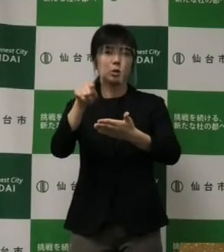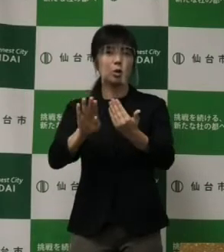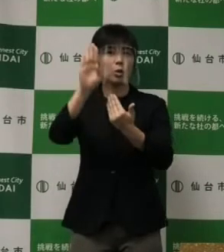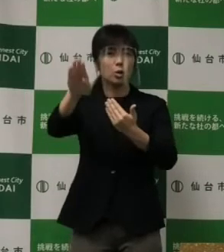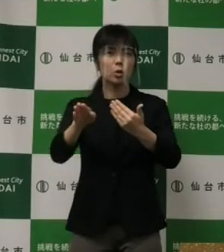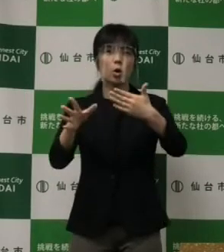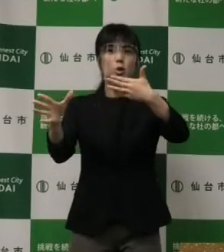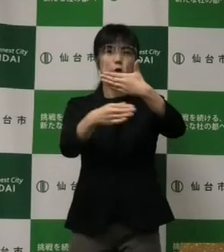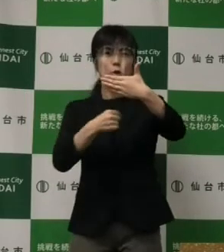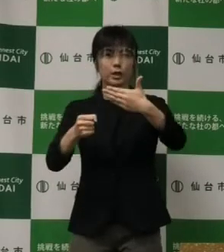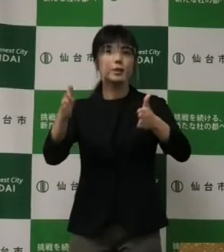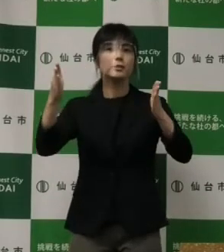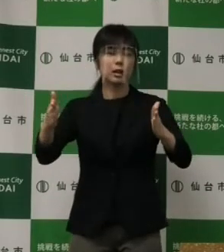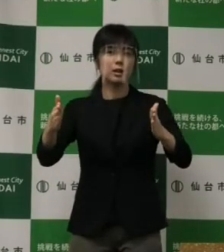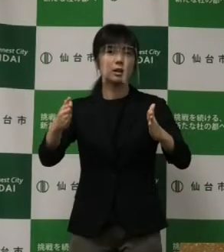末まで、